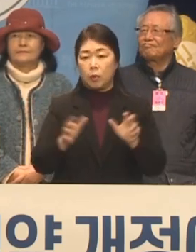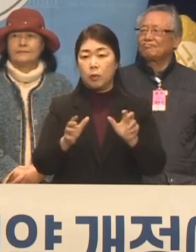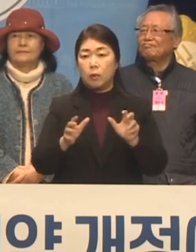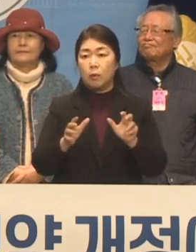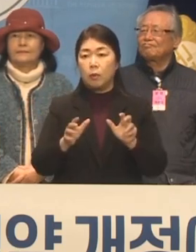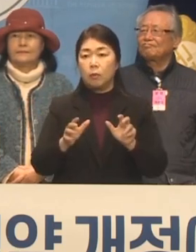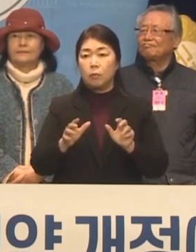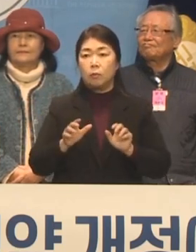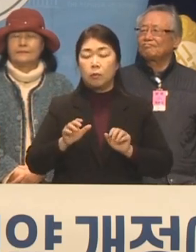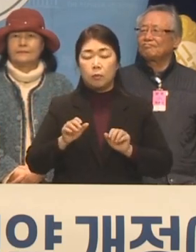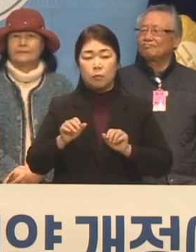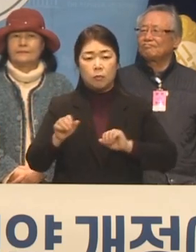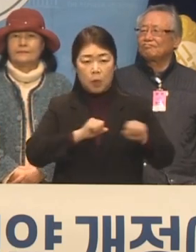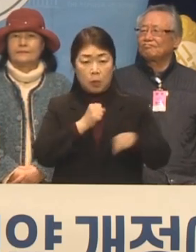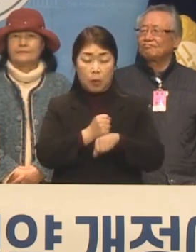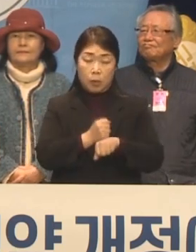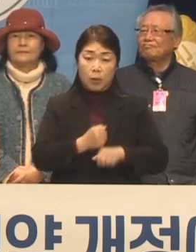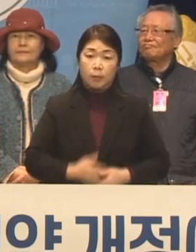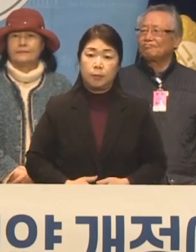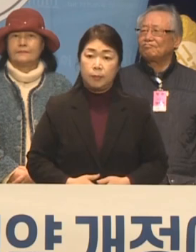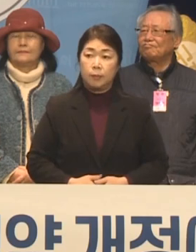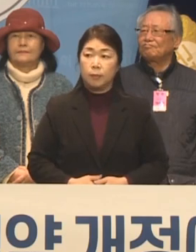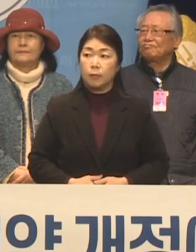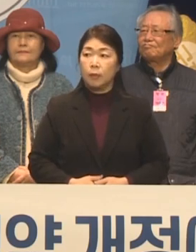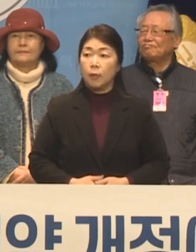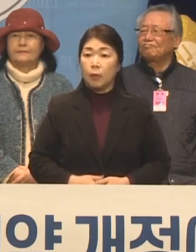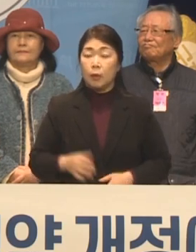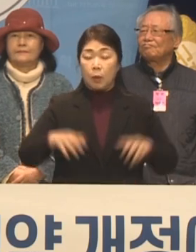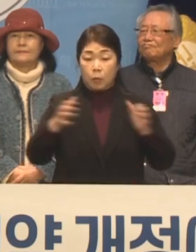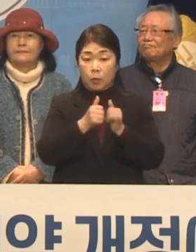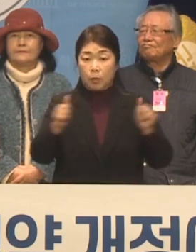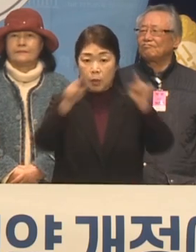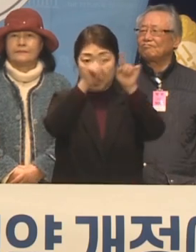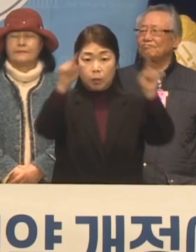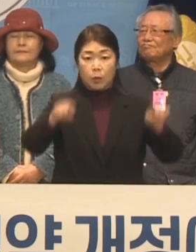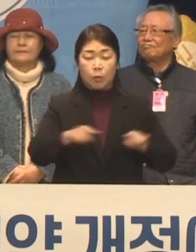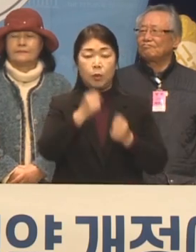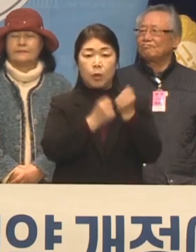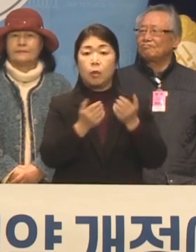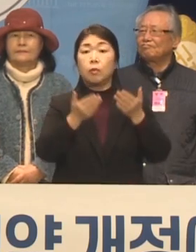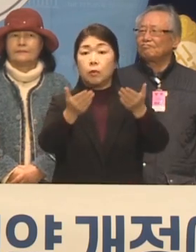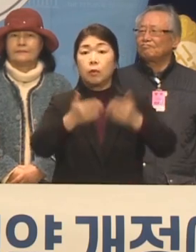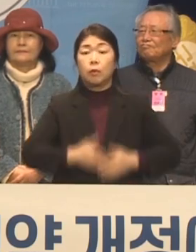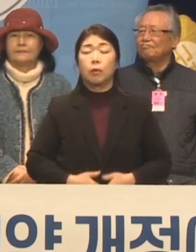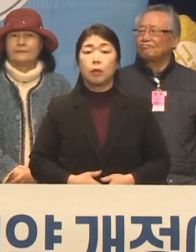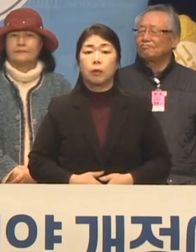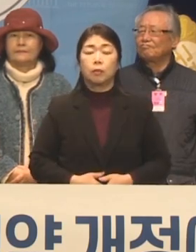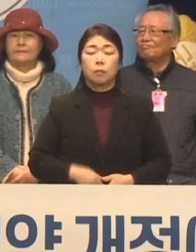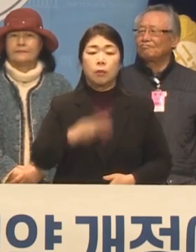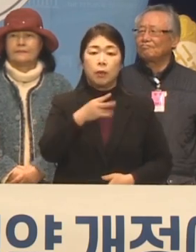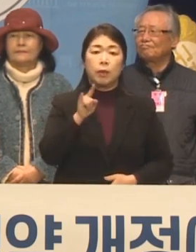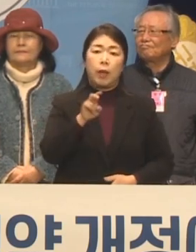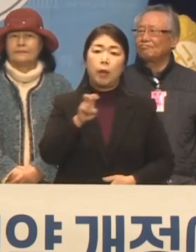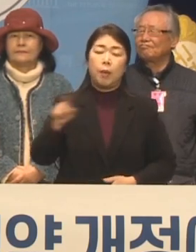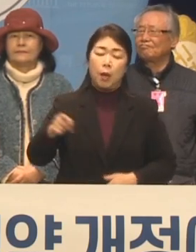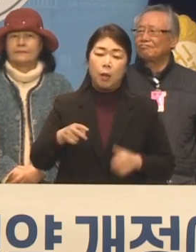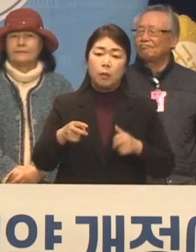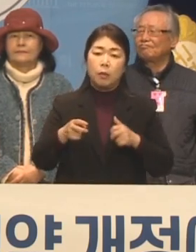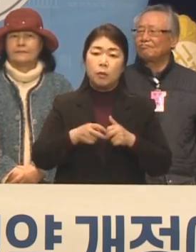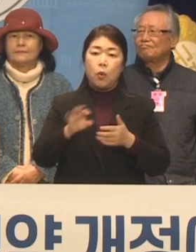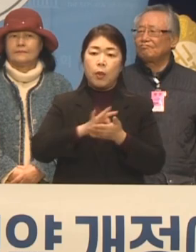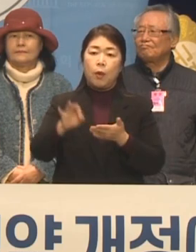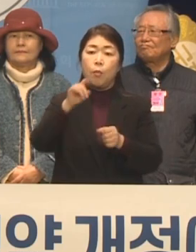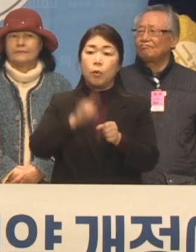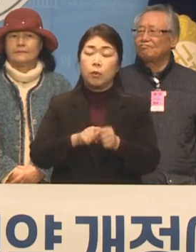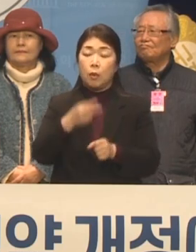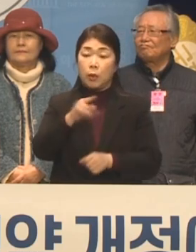본부이고요. 이분들의 성명서를 낭독하는 곳으로 해서 우리 의료용 대마에